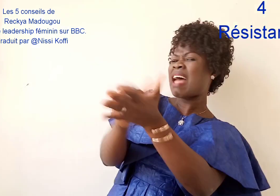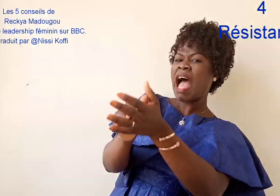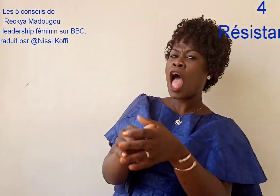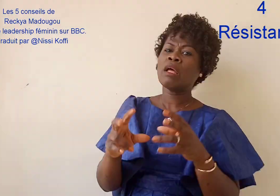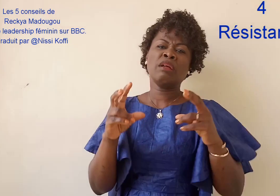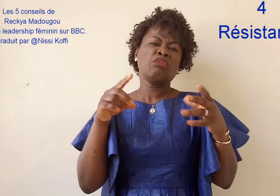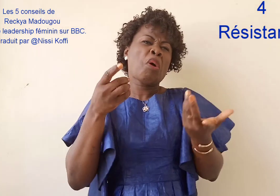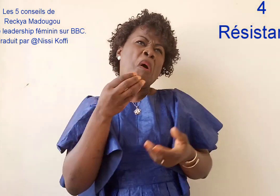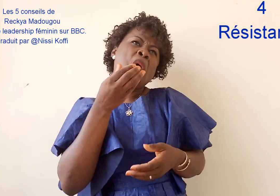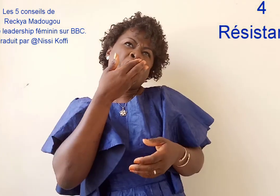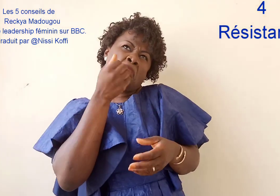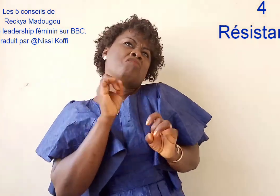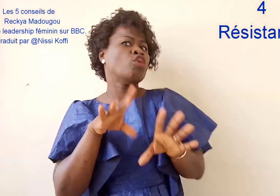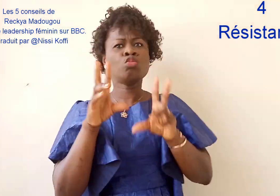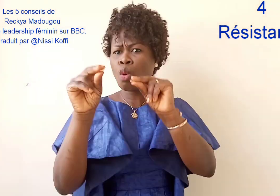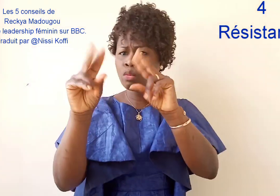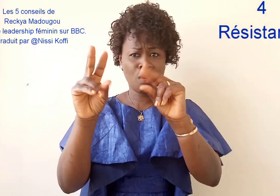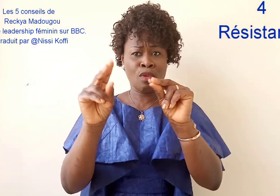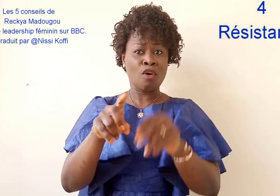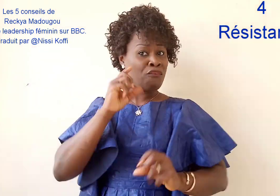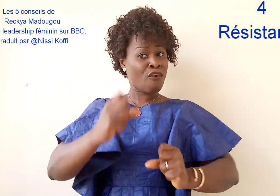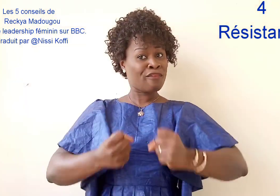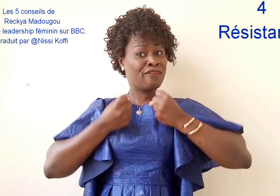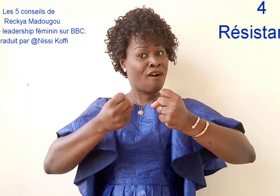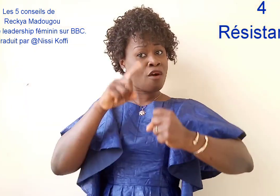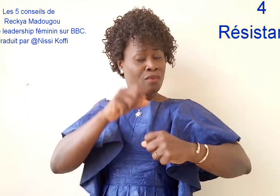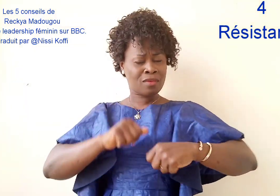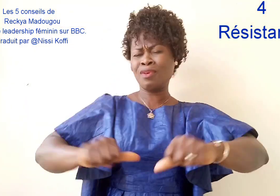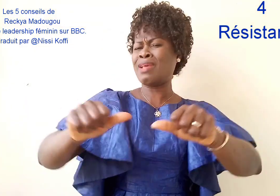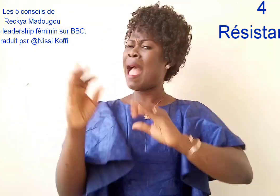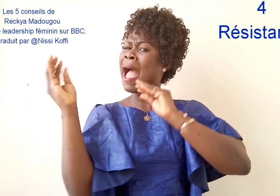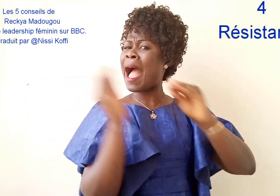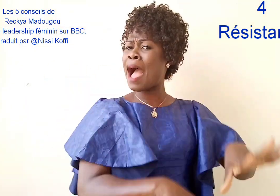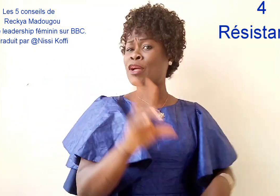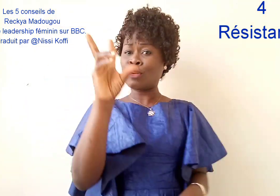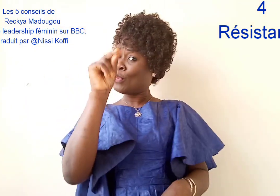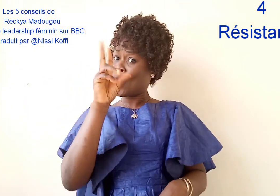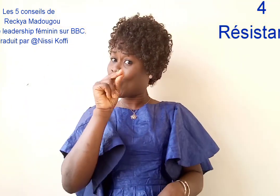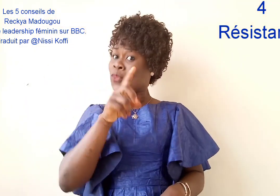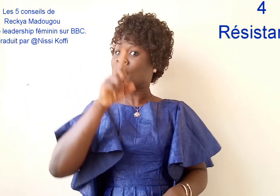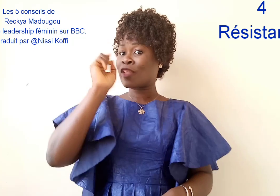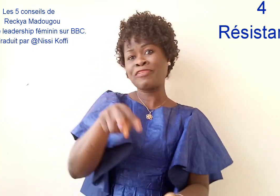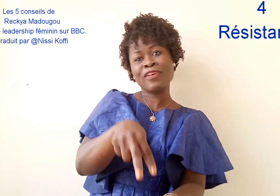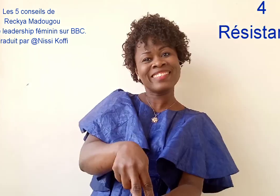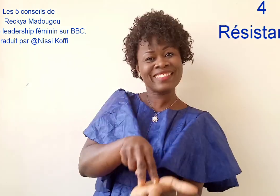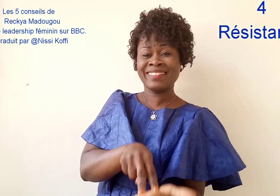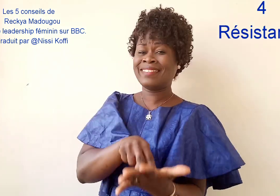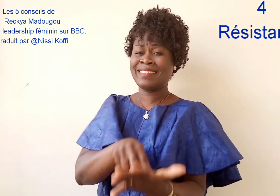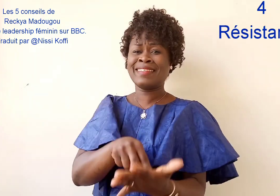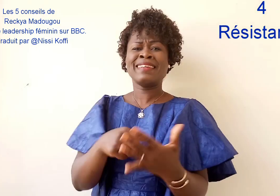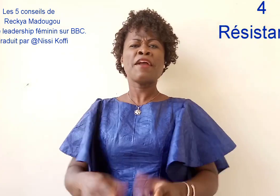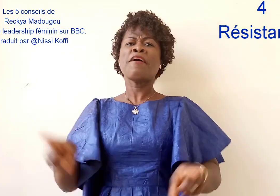un caractère d'acier, mais vous allez abandonner et malheureusement vous allez perdre votre chance. La résistance à toute forme d'exclusion,